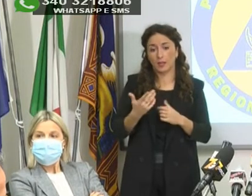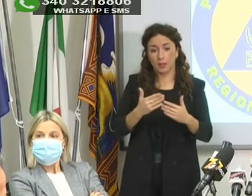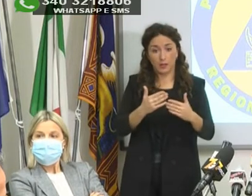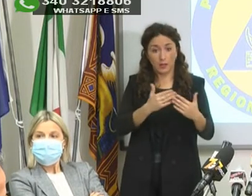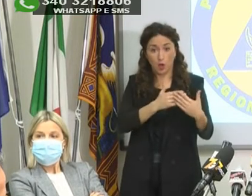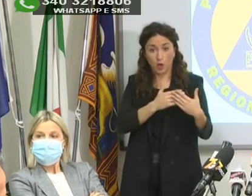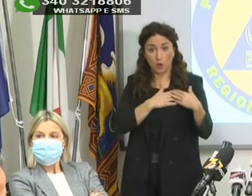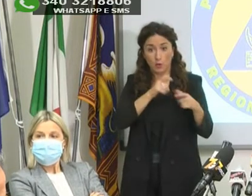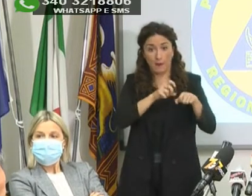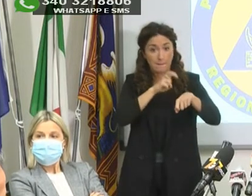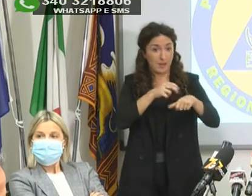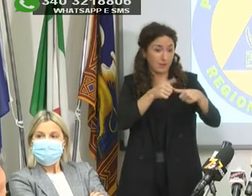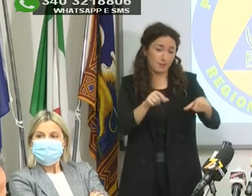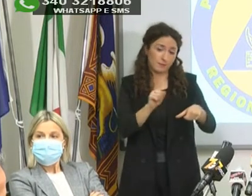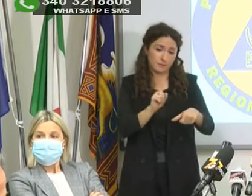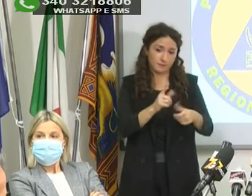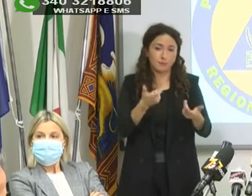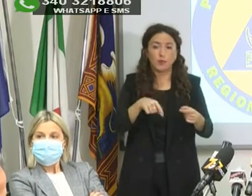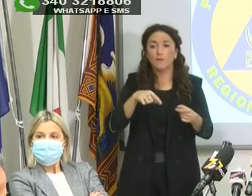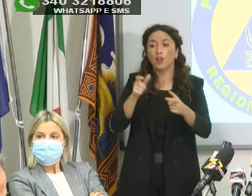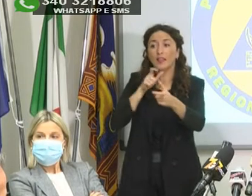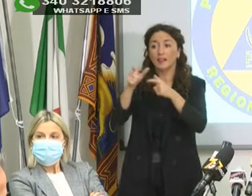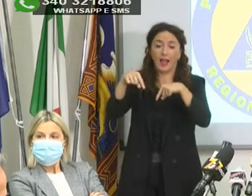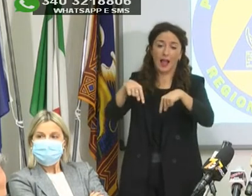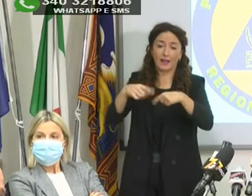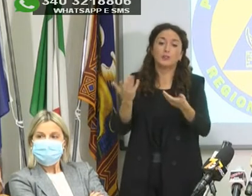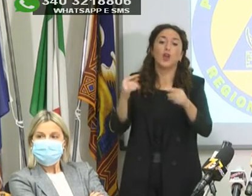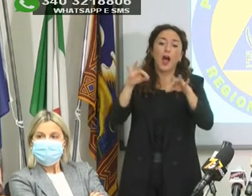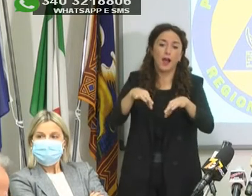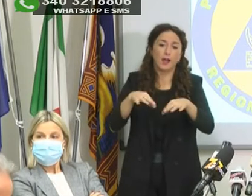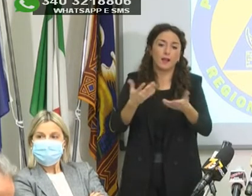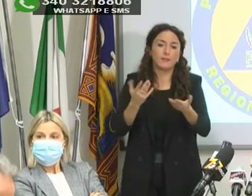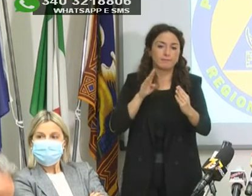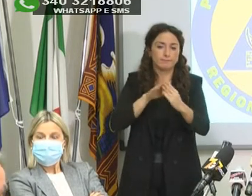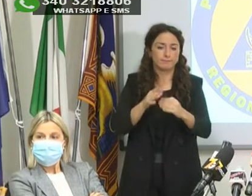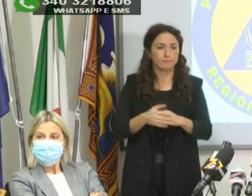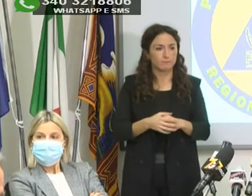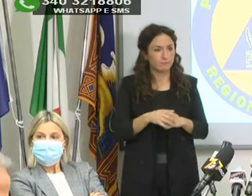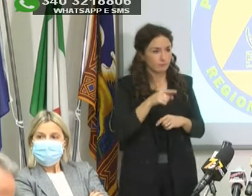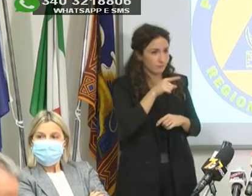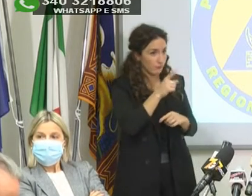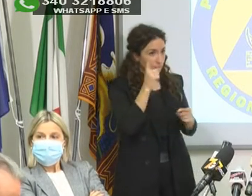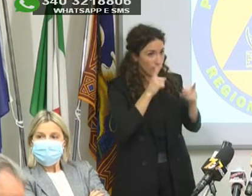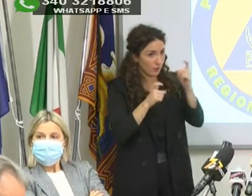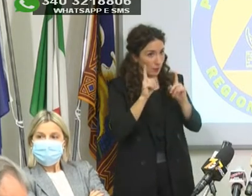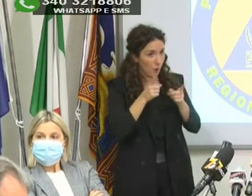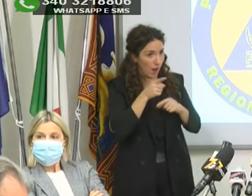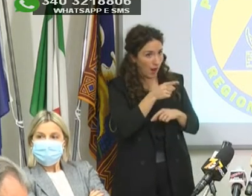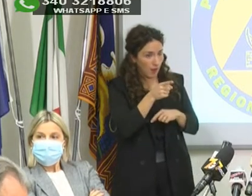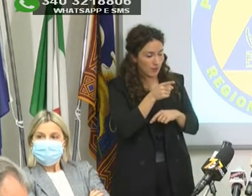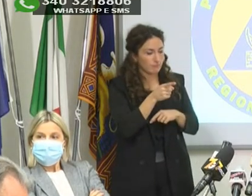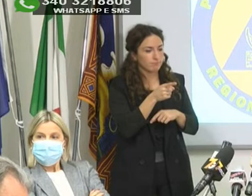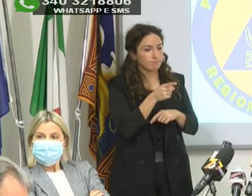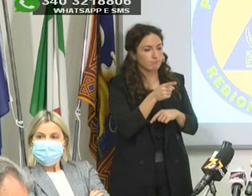di base, perché se la trattativa è fatta adesso arriva. Perciò lei teme più il fatto che se si